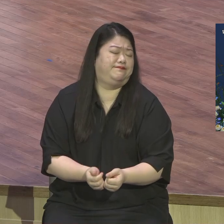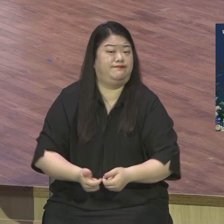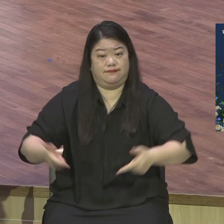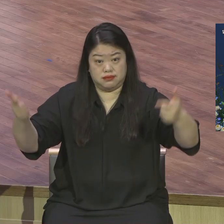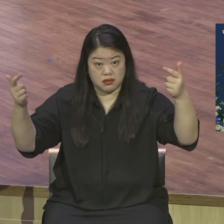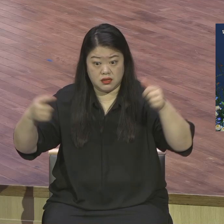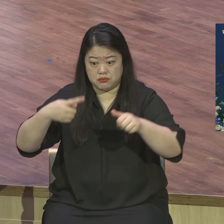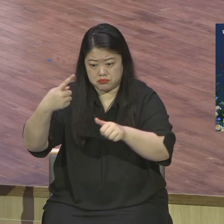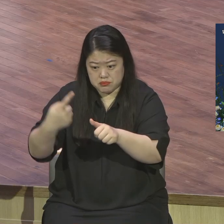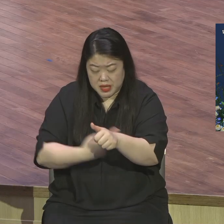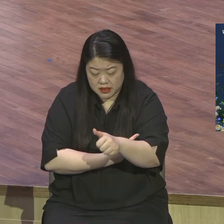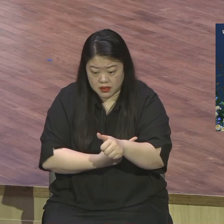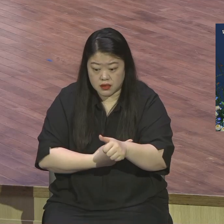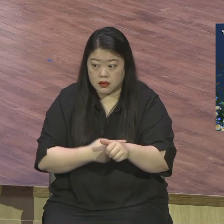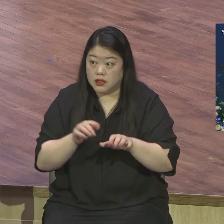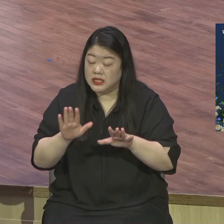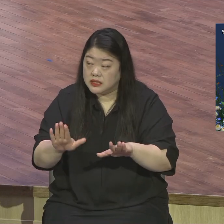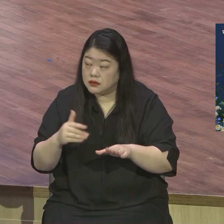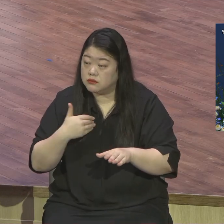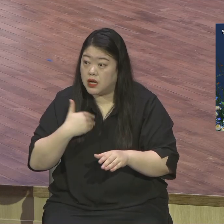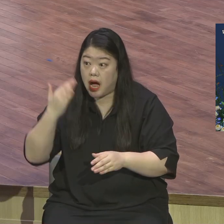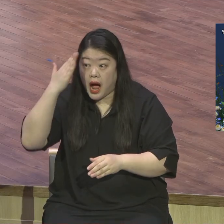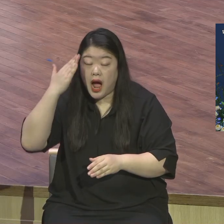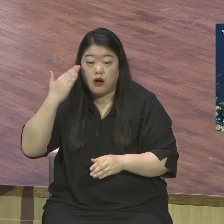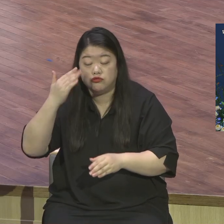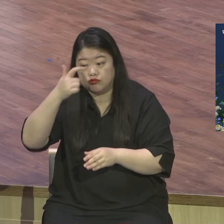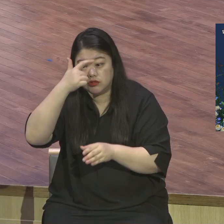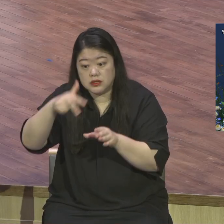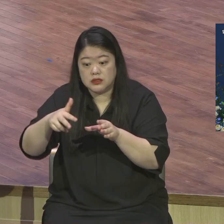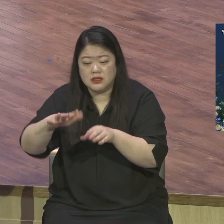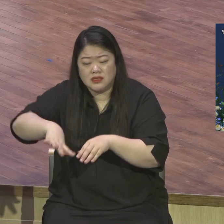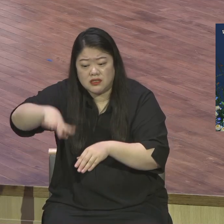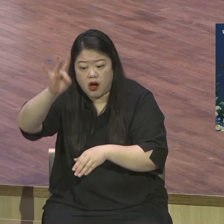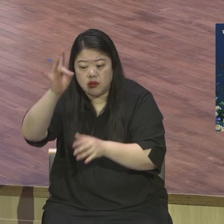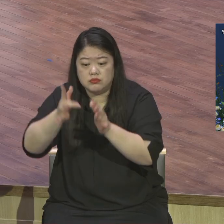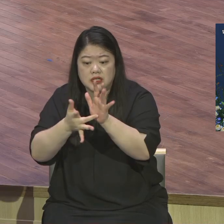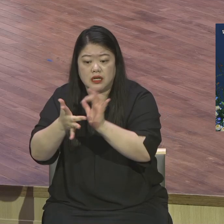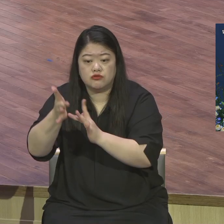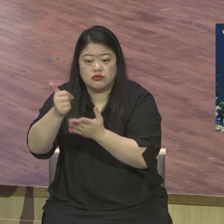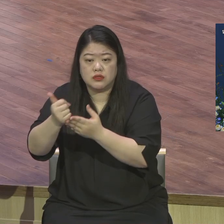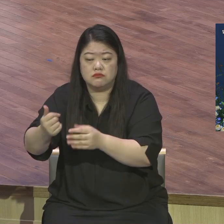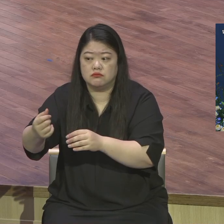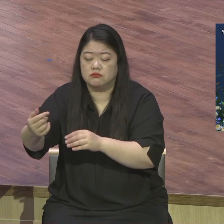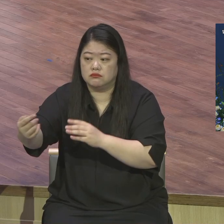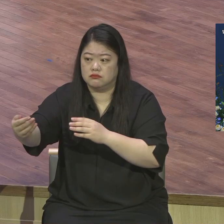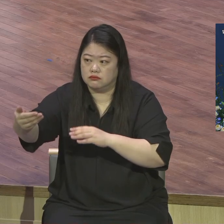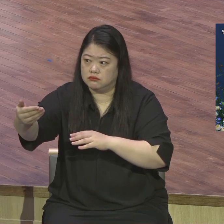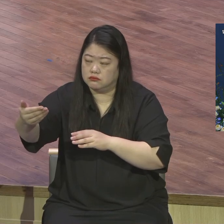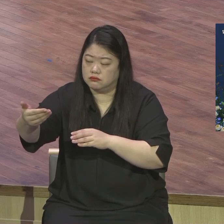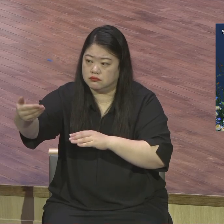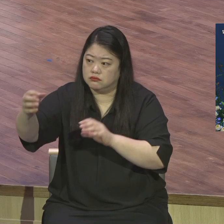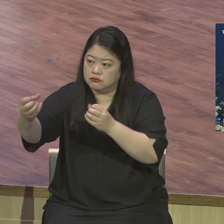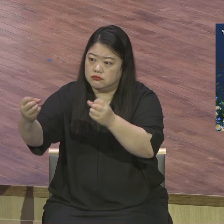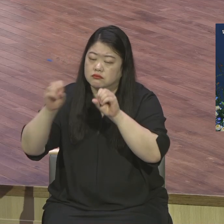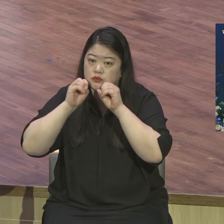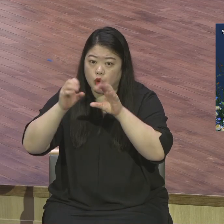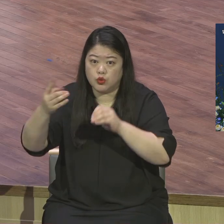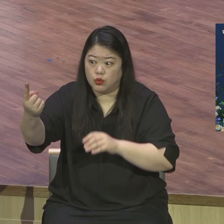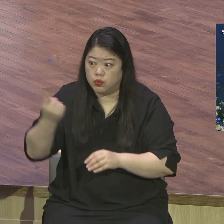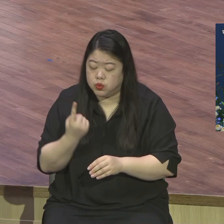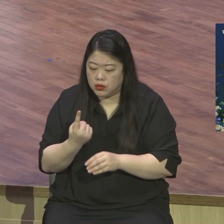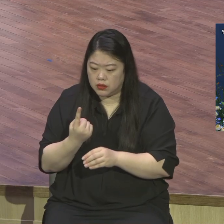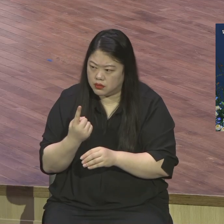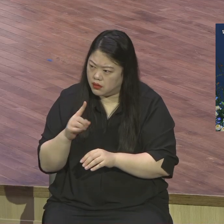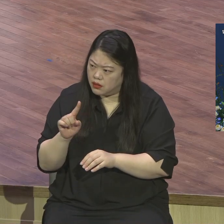그야말로 복원받은 것은 일본보다 훨씬 늦어요. 그런데 이 교회 부흥의